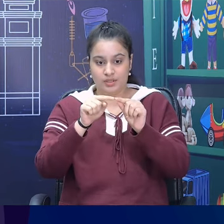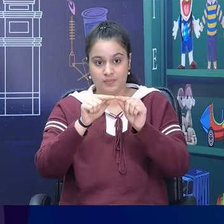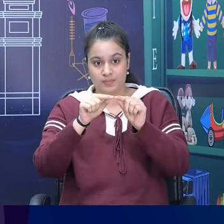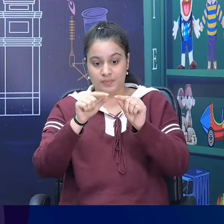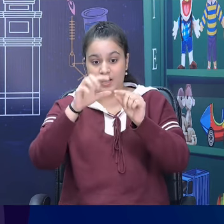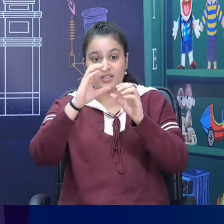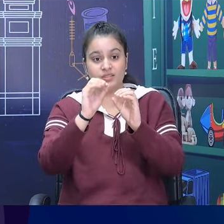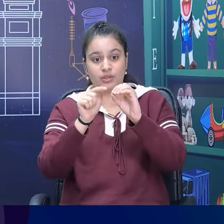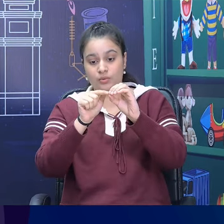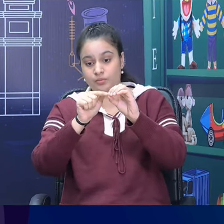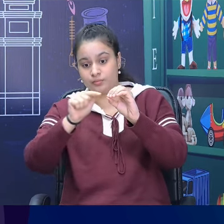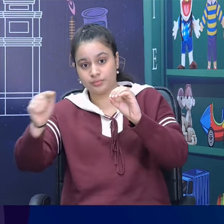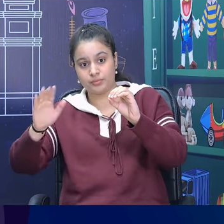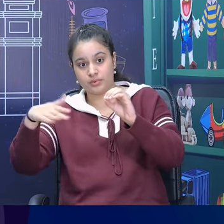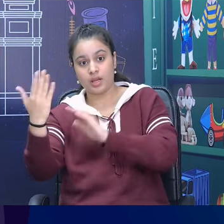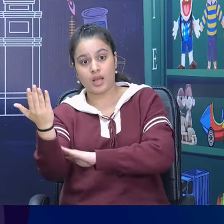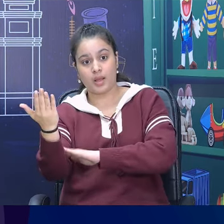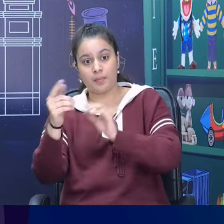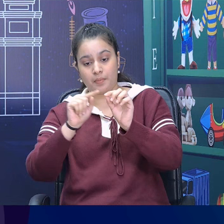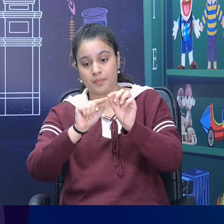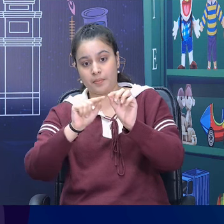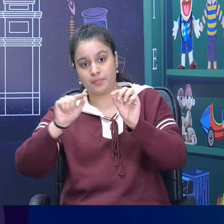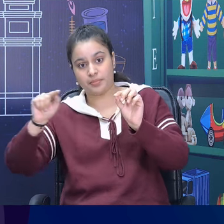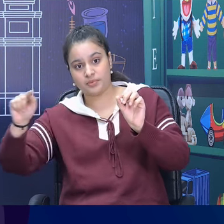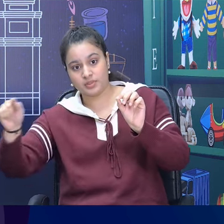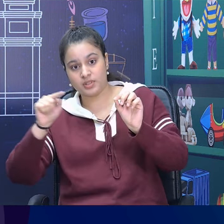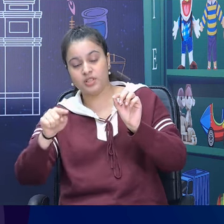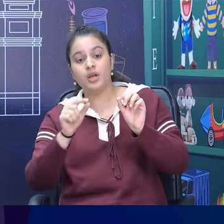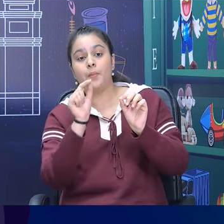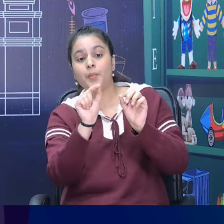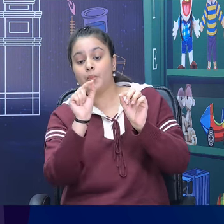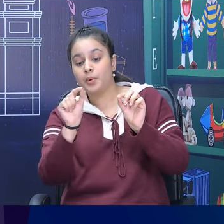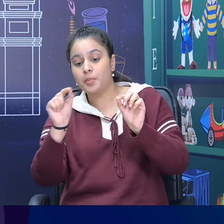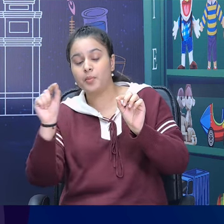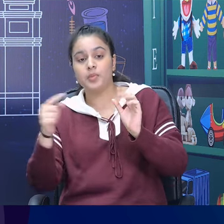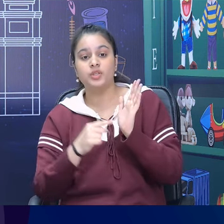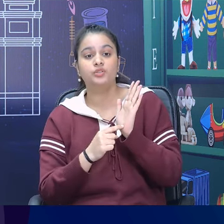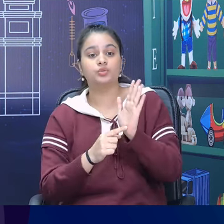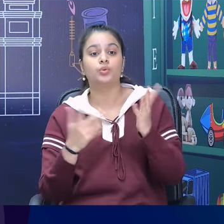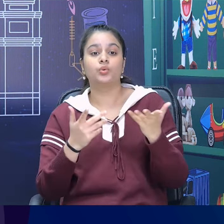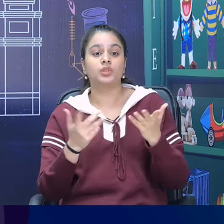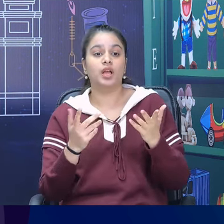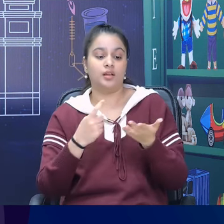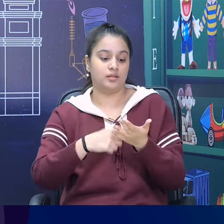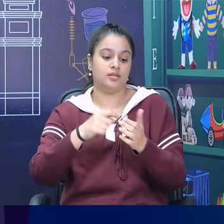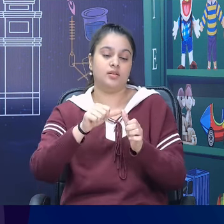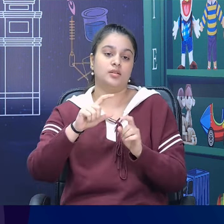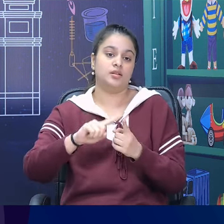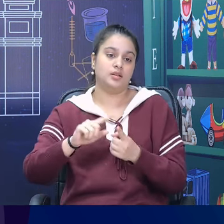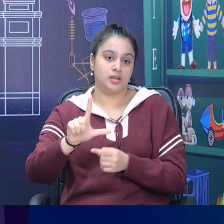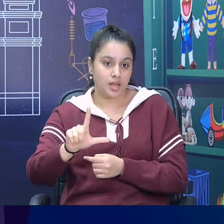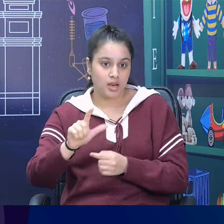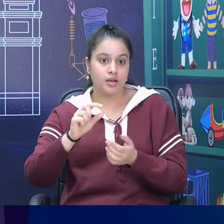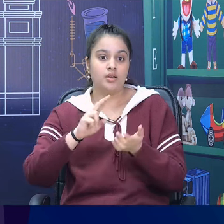के पास में 10 फर्द पार्ट में डिवाइड करा है जो एवरी पॉइंट है वो रिप्रेजेंट कर रहा है इन स्पेसिफिक रियल नंबर को जैसे हम बात करते हैं